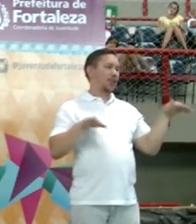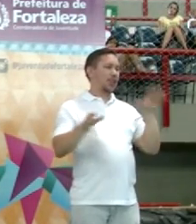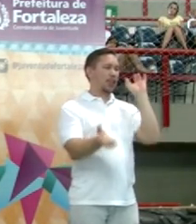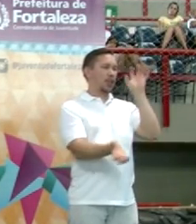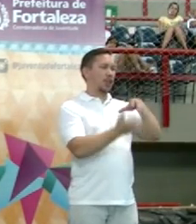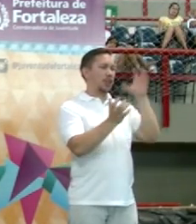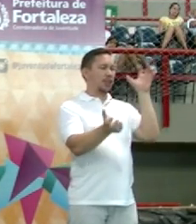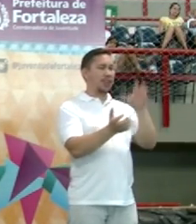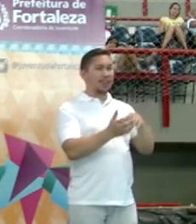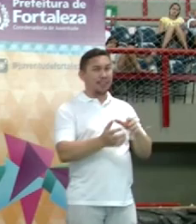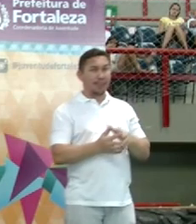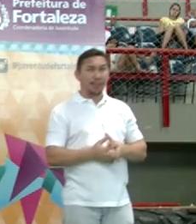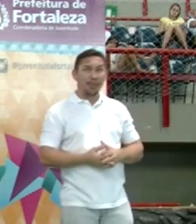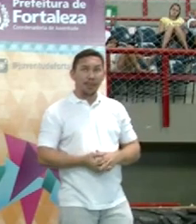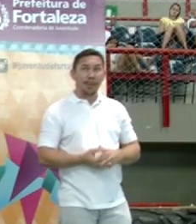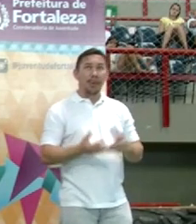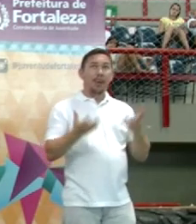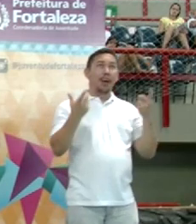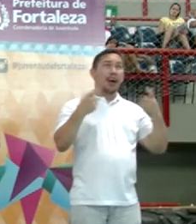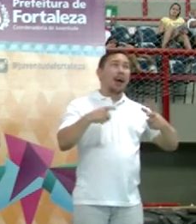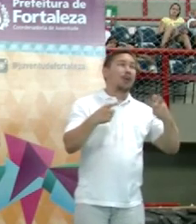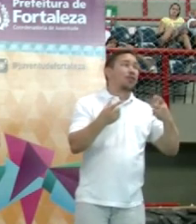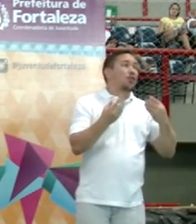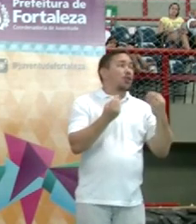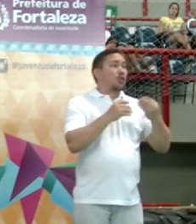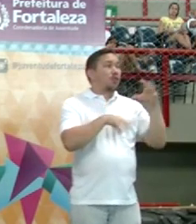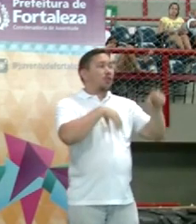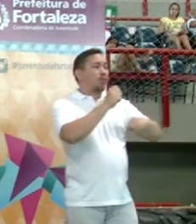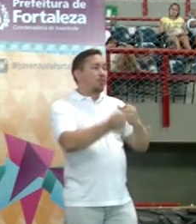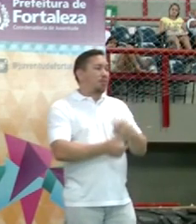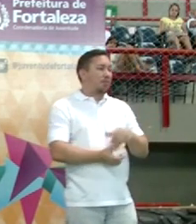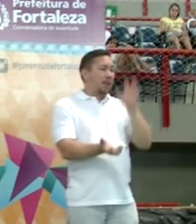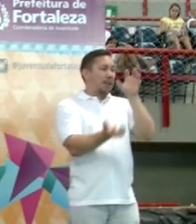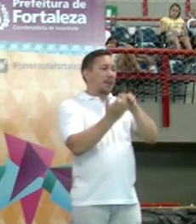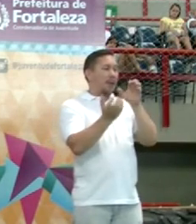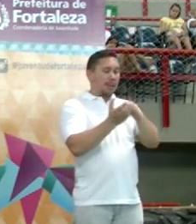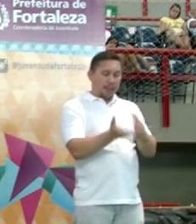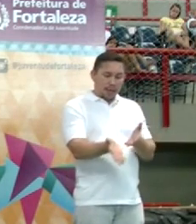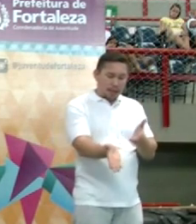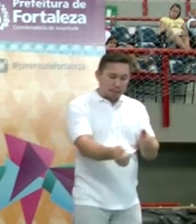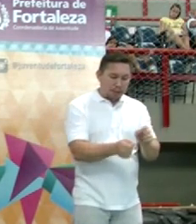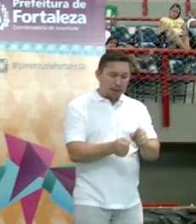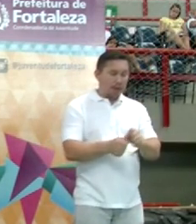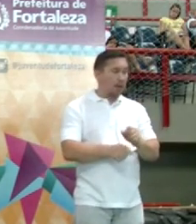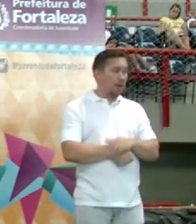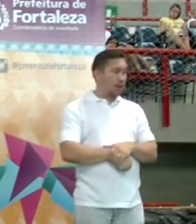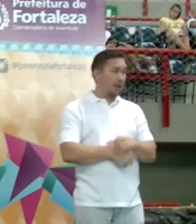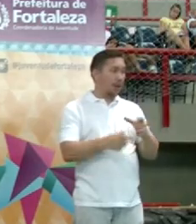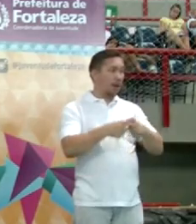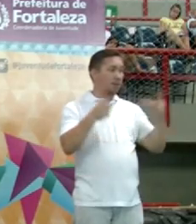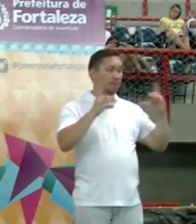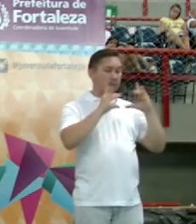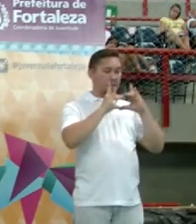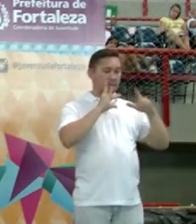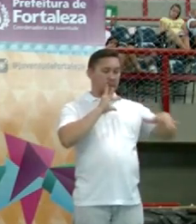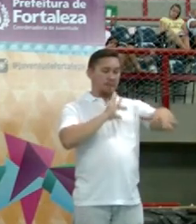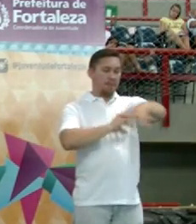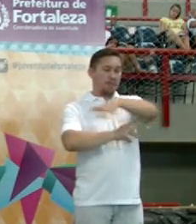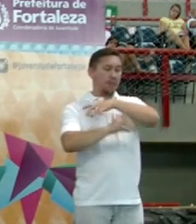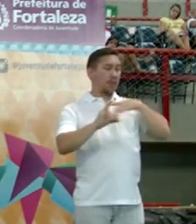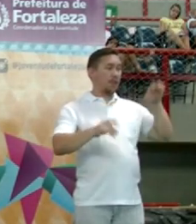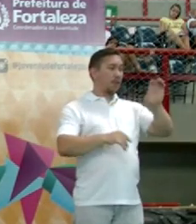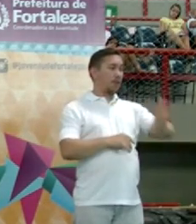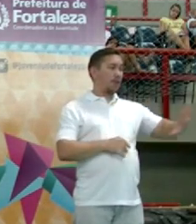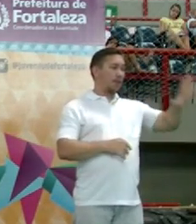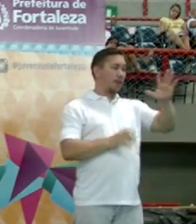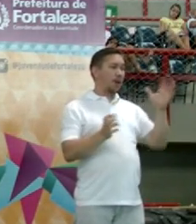buraco. Entenda, jovem, onde é que eu vou arranjar jacaré para ficar colocando ali? A maioria dos feudos acontece dentro de um território da Europa